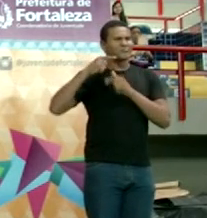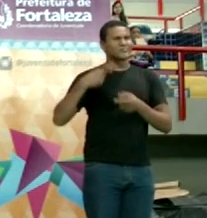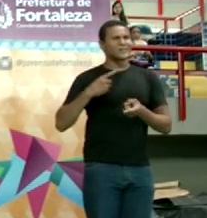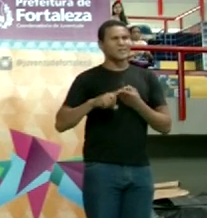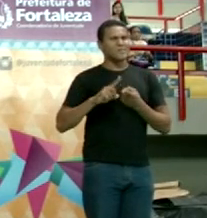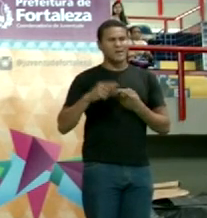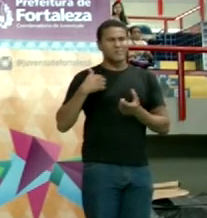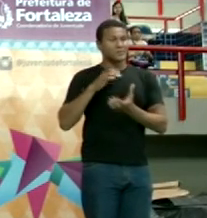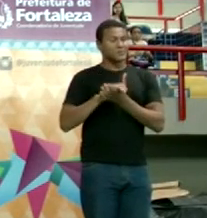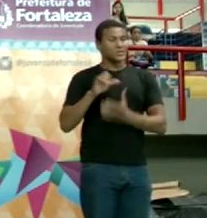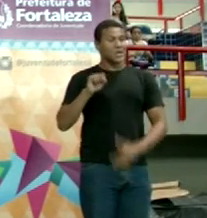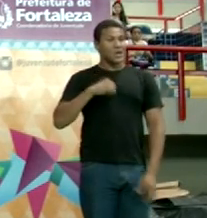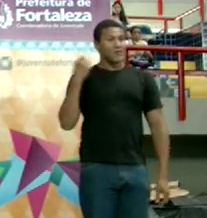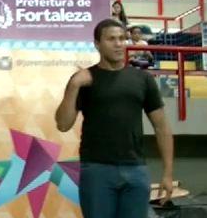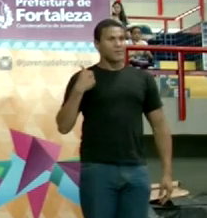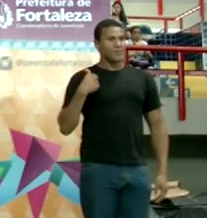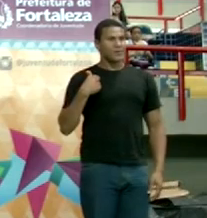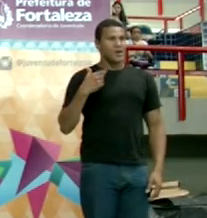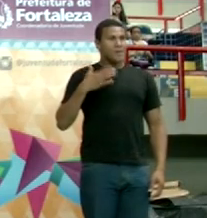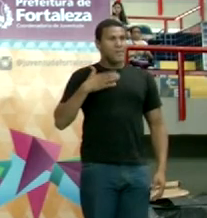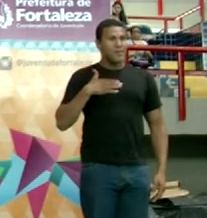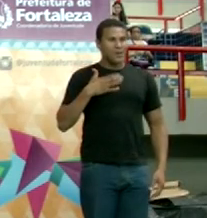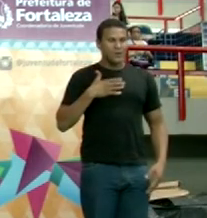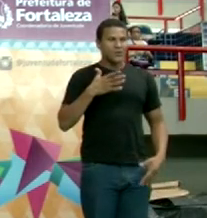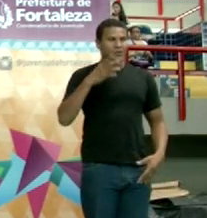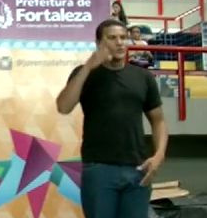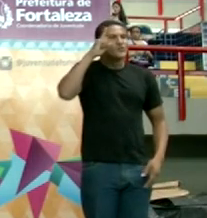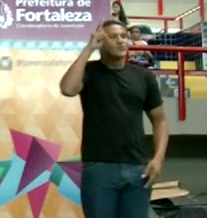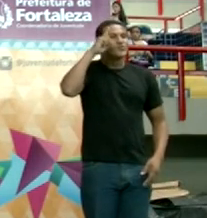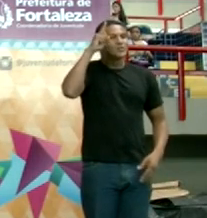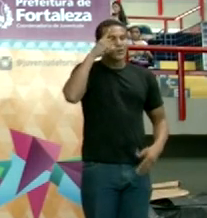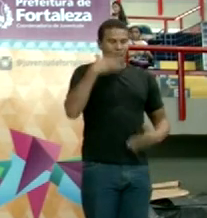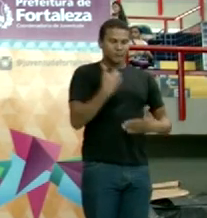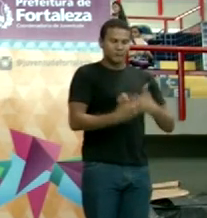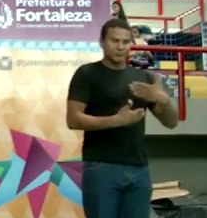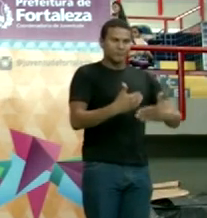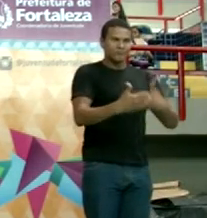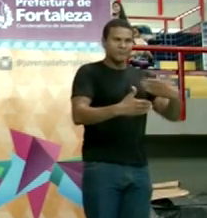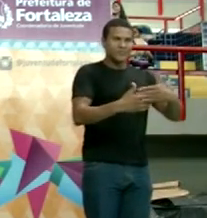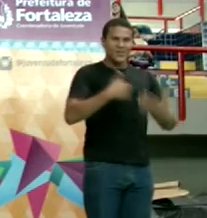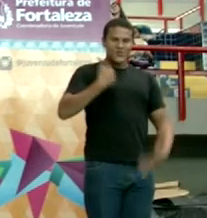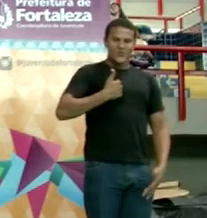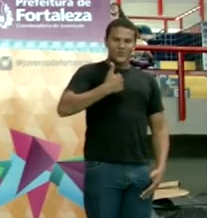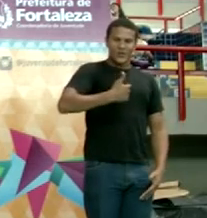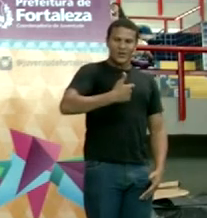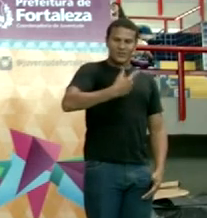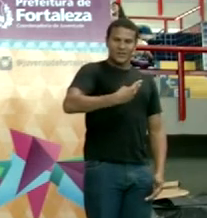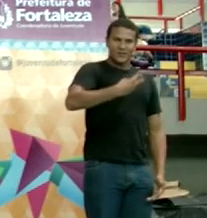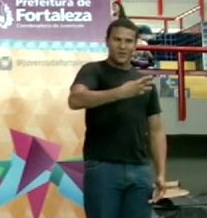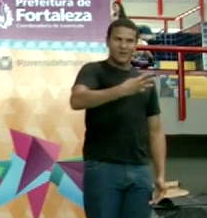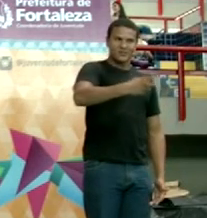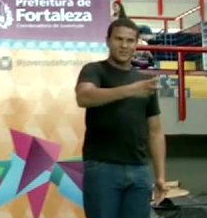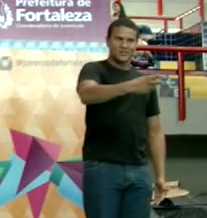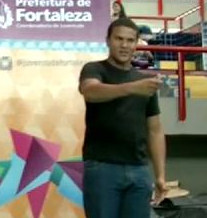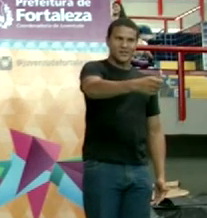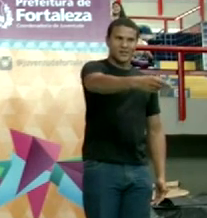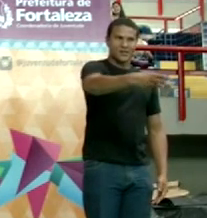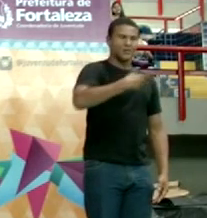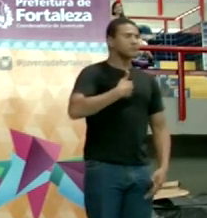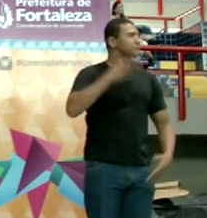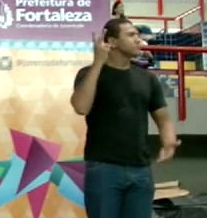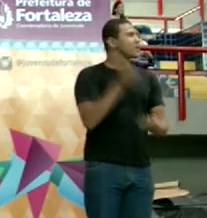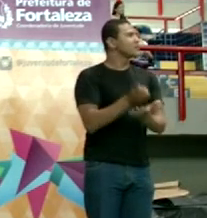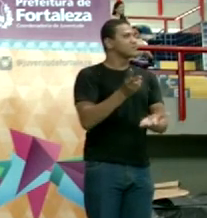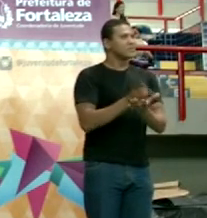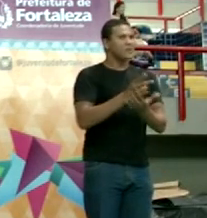mais adoro na minha vida chama-se rotina. Não tem coisa melhor. Você acordar, vai fazer aquilo todo dia, a mesma coisa, aí depois você vai dormir, no